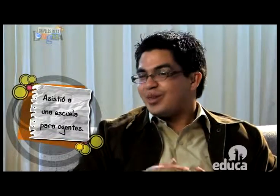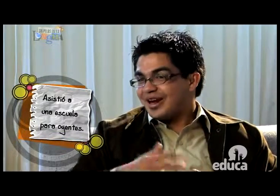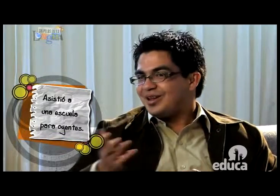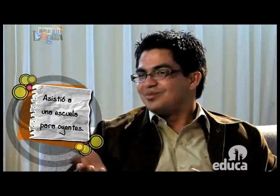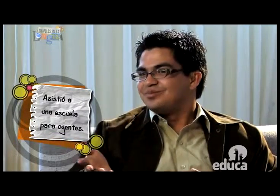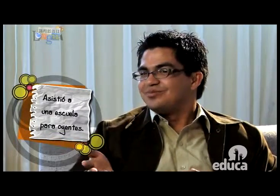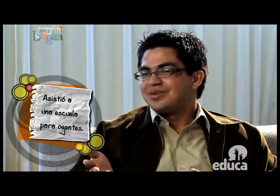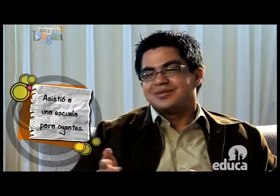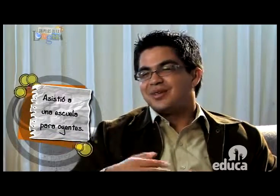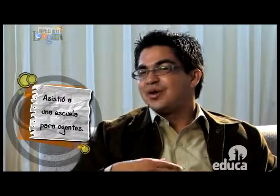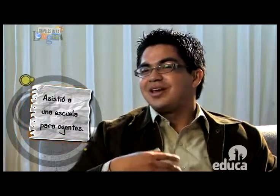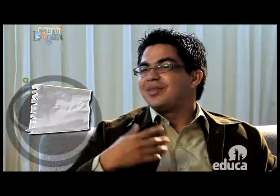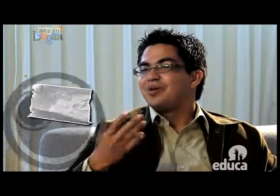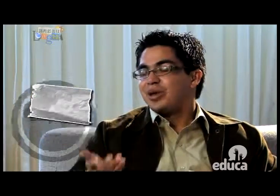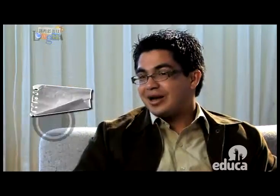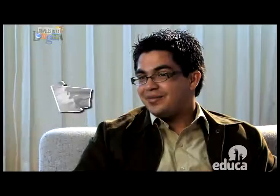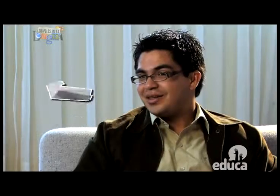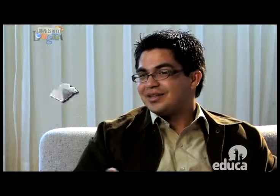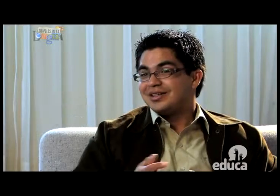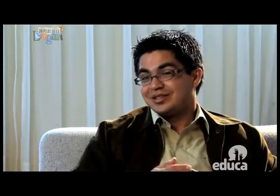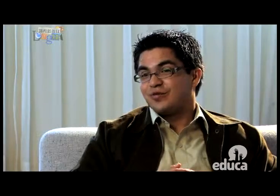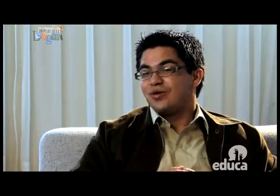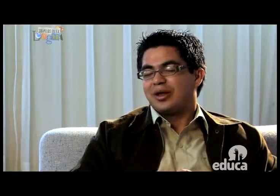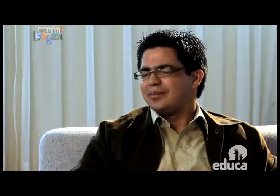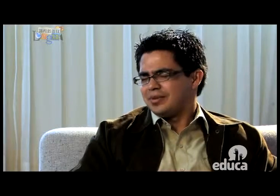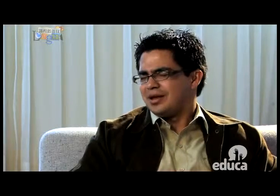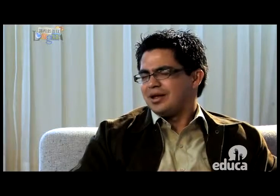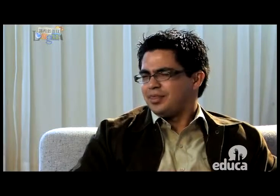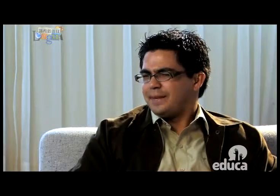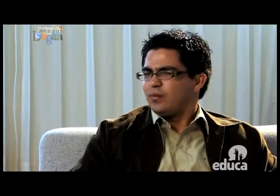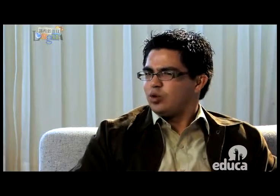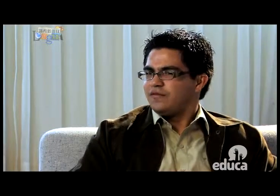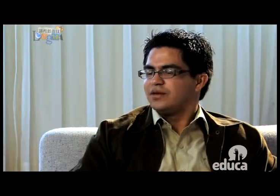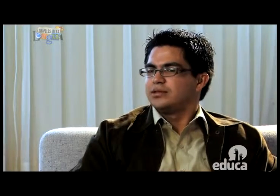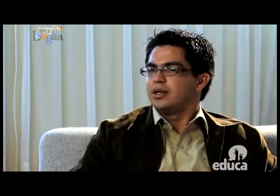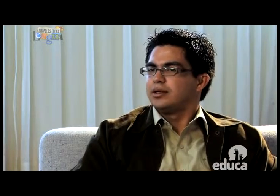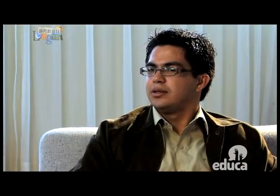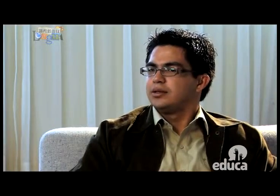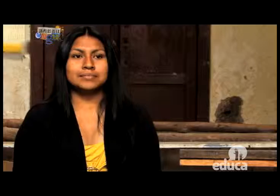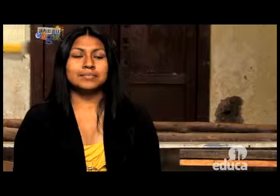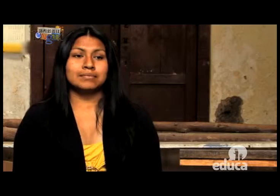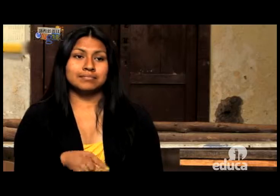contrario. Más bien no querían ayudarme y esto fue una etapa muy difícil.